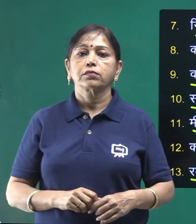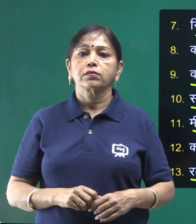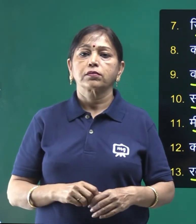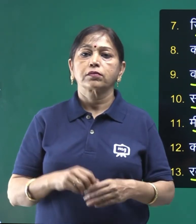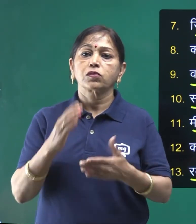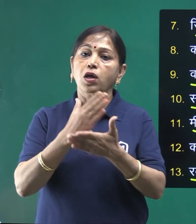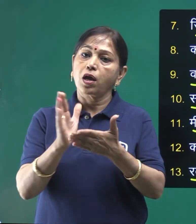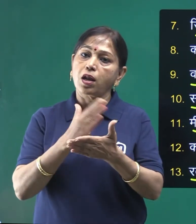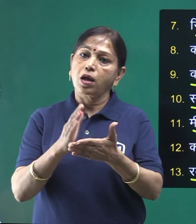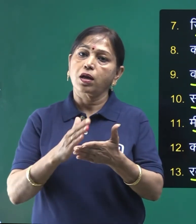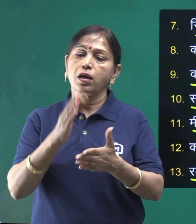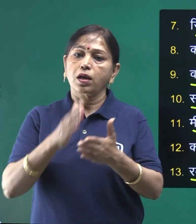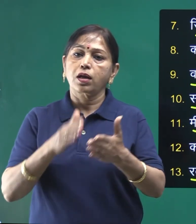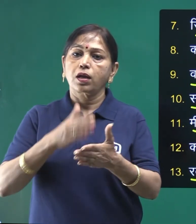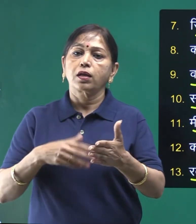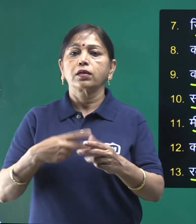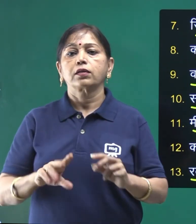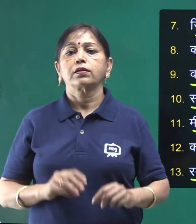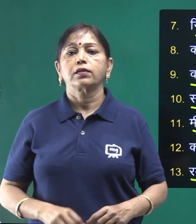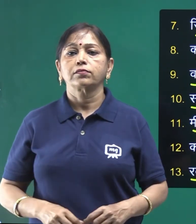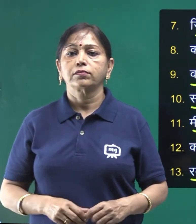अलग अलग करने हैं।